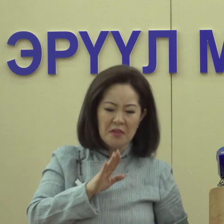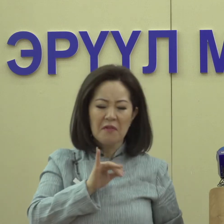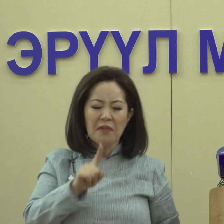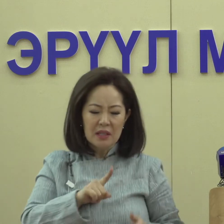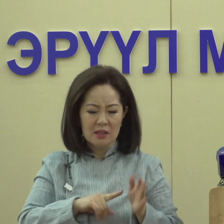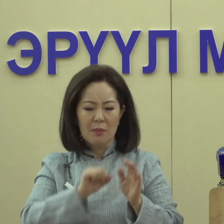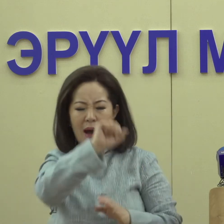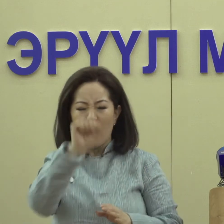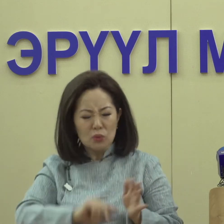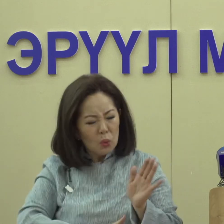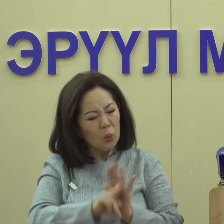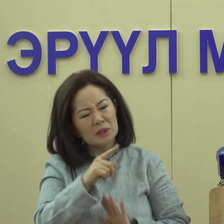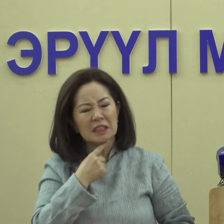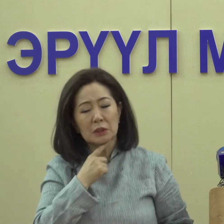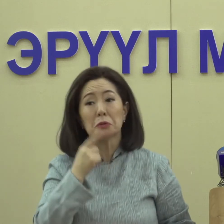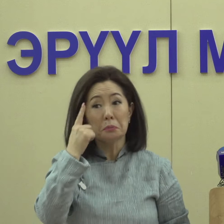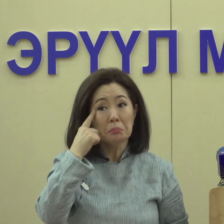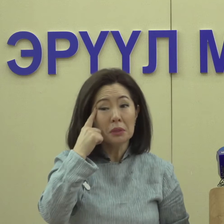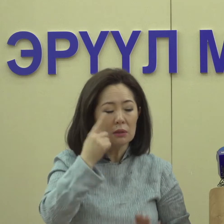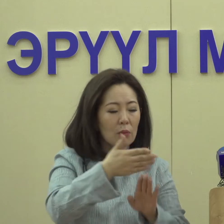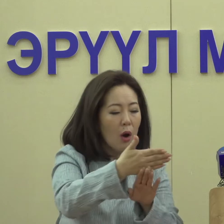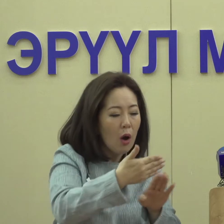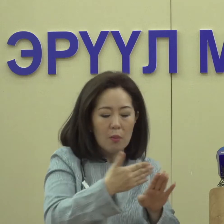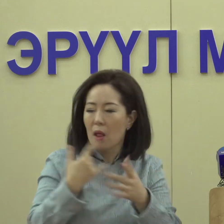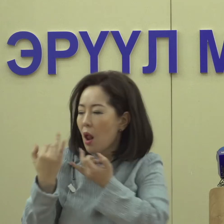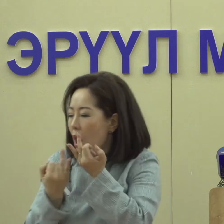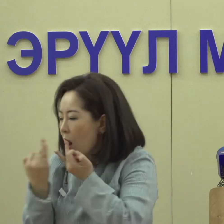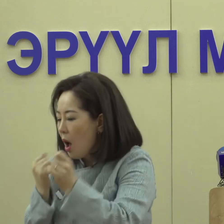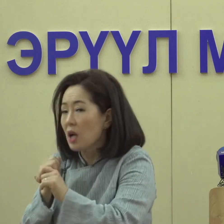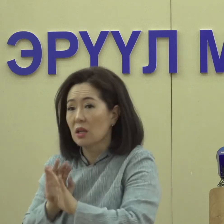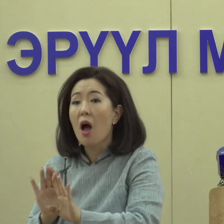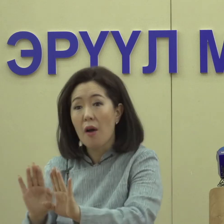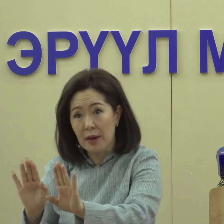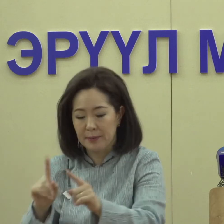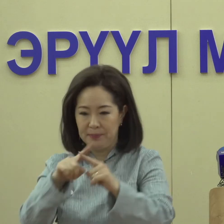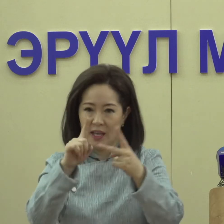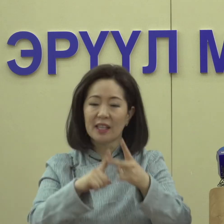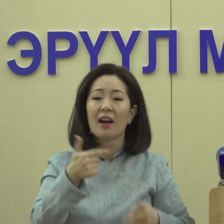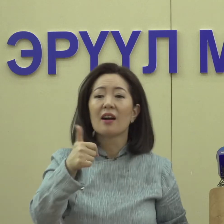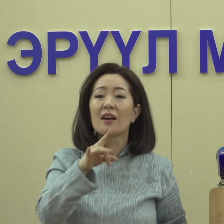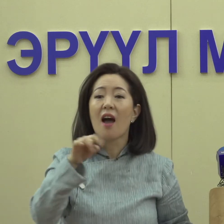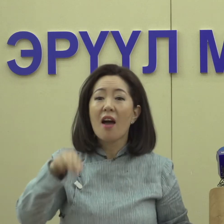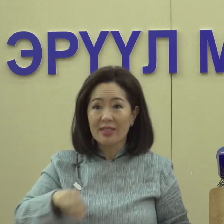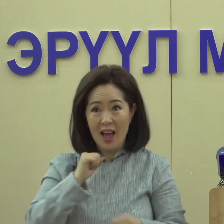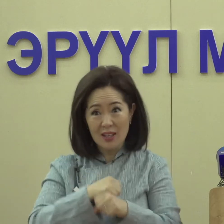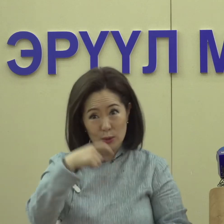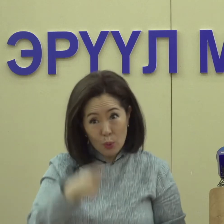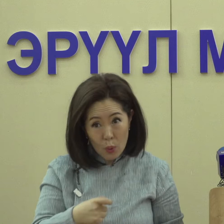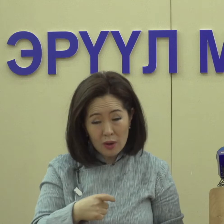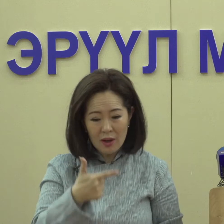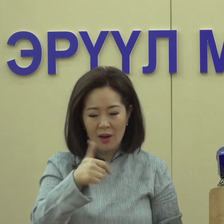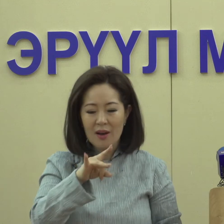гэдгийг мэдчихсэн учраас ажиллаад эхэлсэн үр дүнгүй гарцсан байгаа гэдэг хэлмээр байна. За гэрээт ажилтнуудын хувьд гэсэн мөн адил визийн сунгах боломжтой ингээд зохицуулаад явж